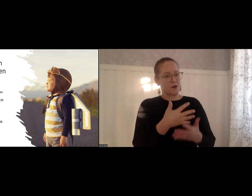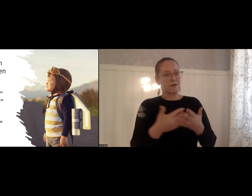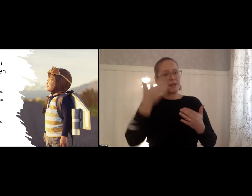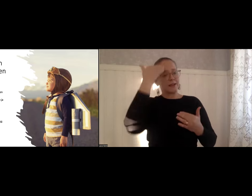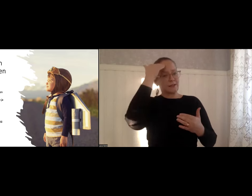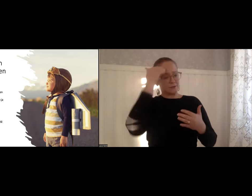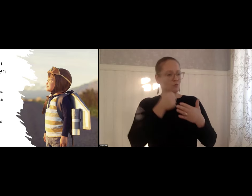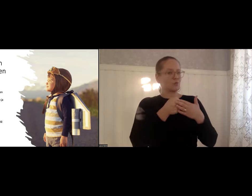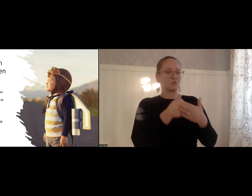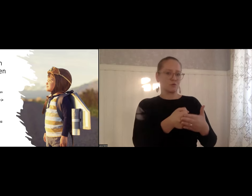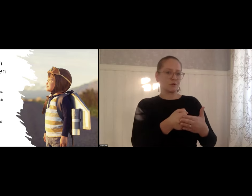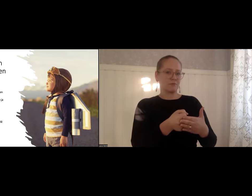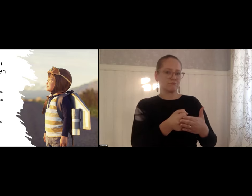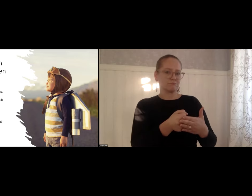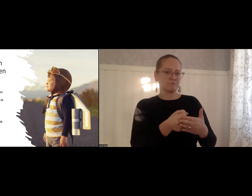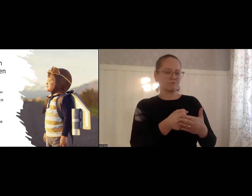Se on hyvin tärkeää,